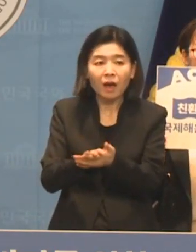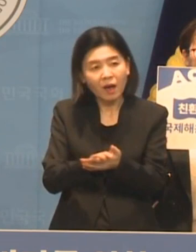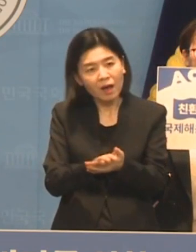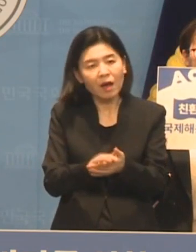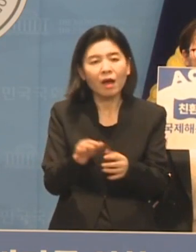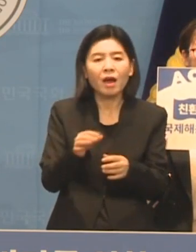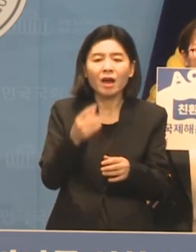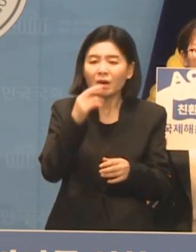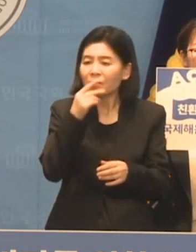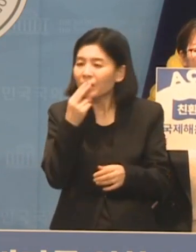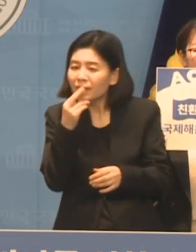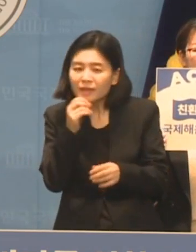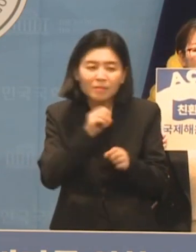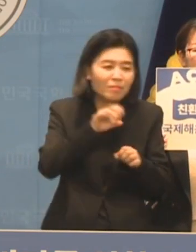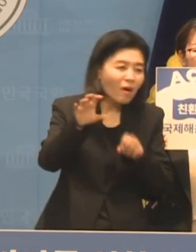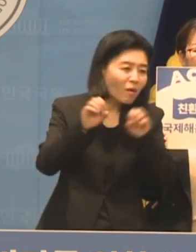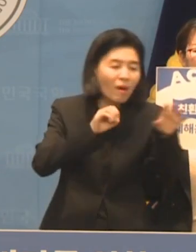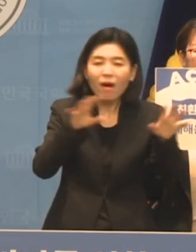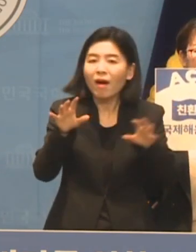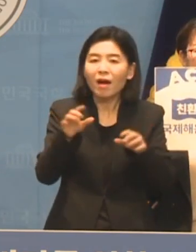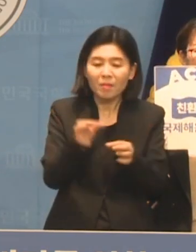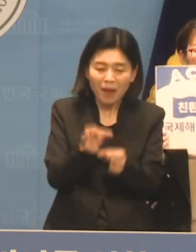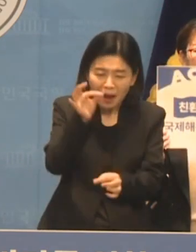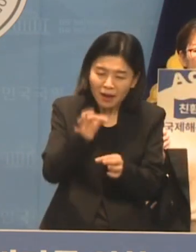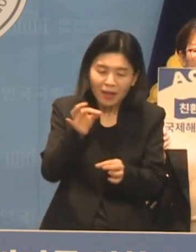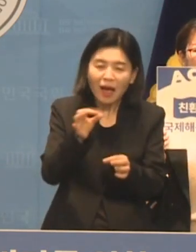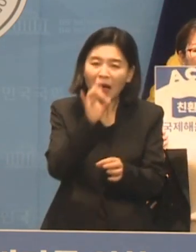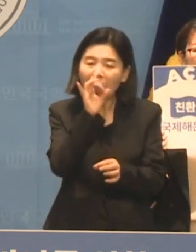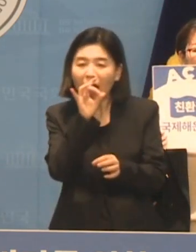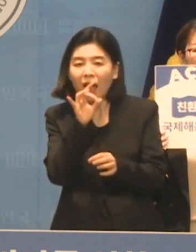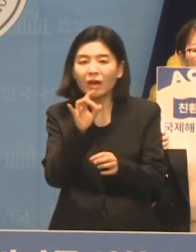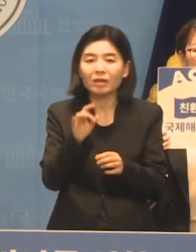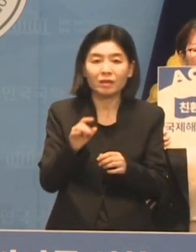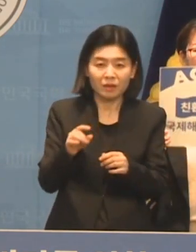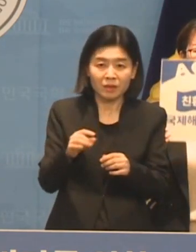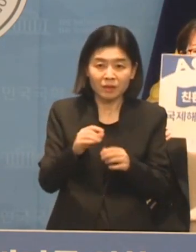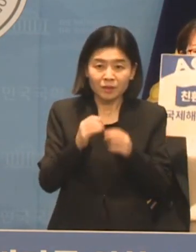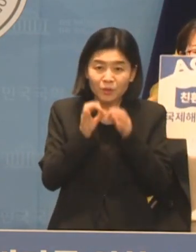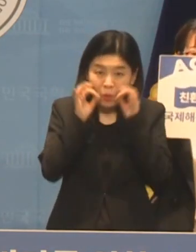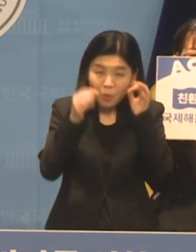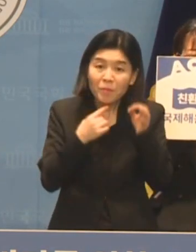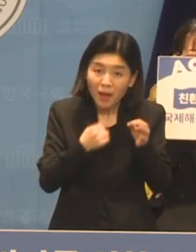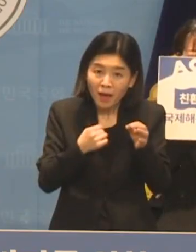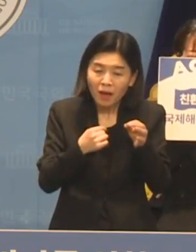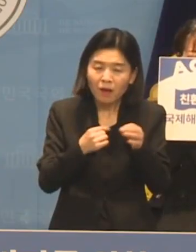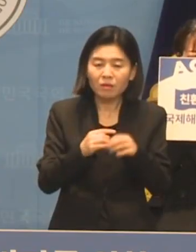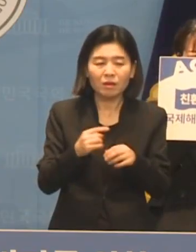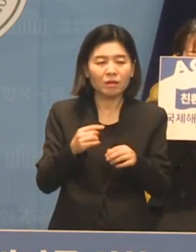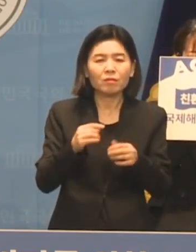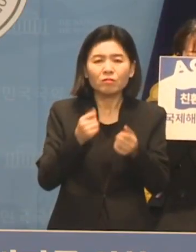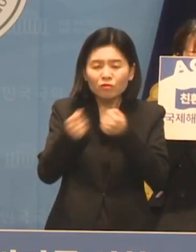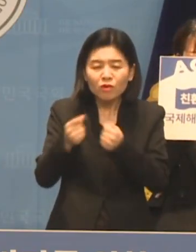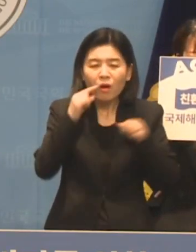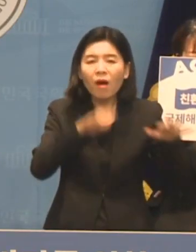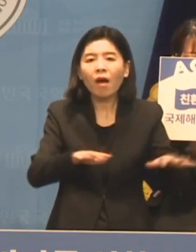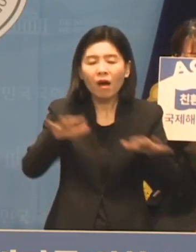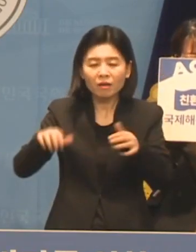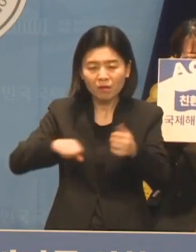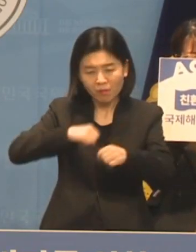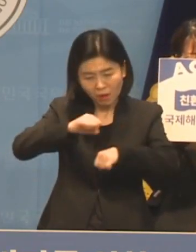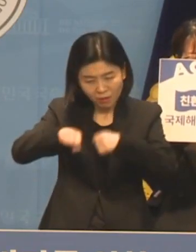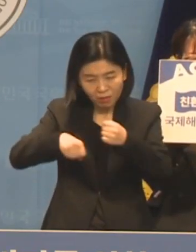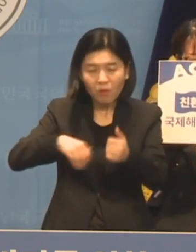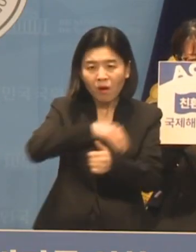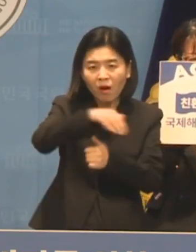확산되었고 실제로 많은 기업들이 종이 빨대로의 전환을 시도했습니다. 하지만 바다와 해양 생물들의 상황은 크게 나아지지 않았습니다.